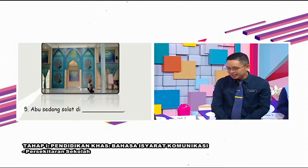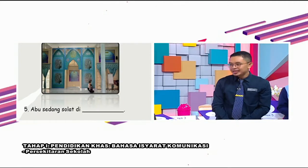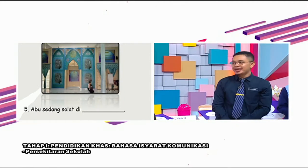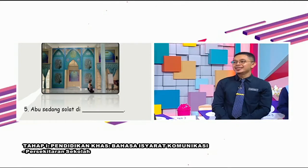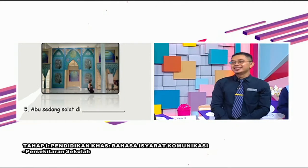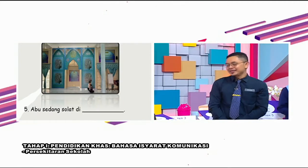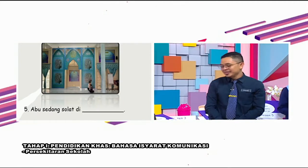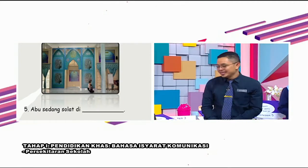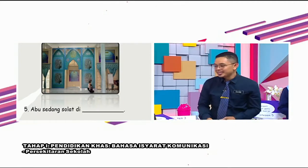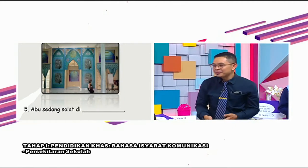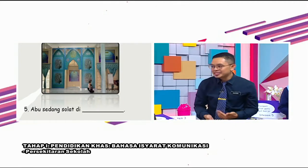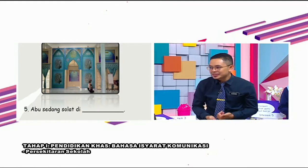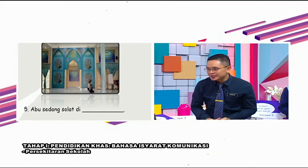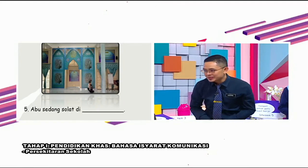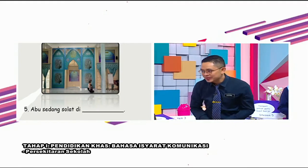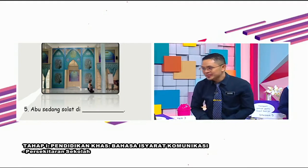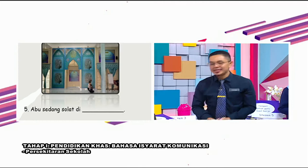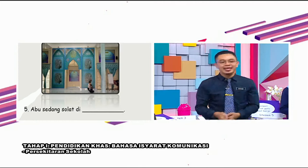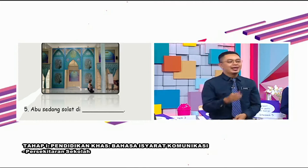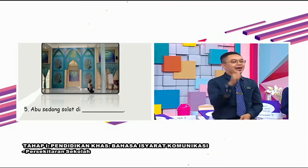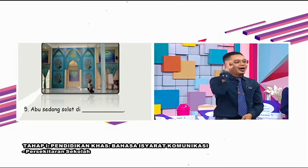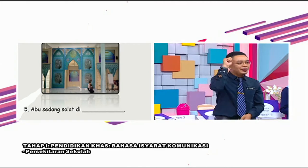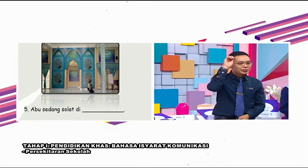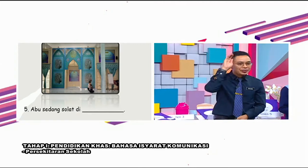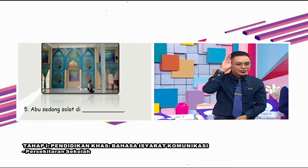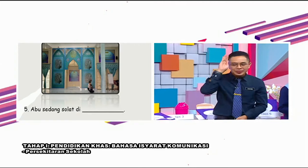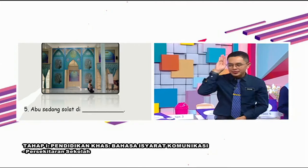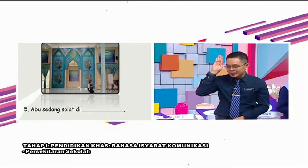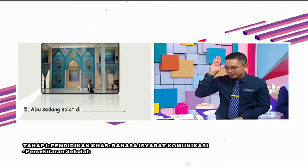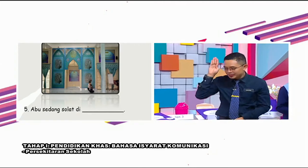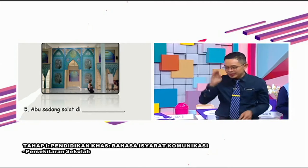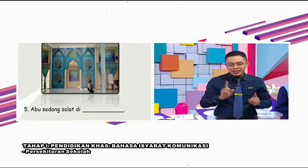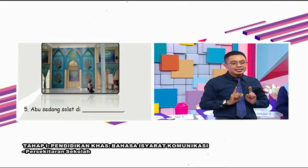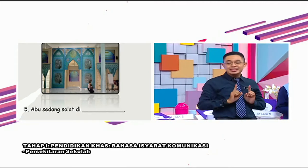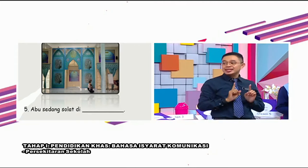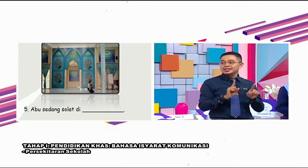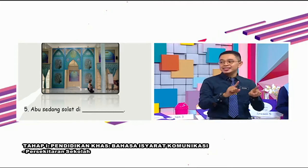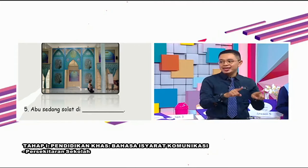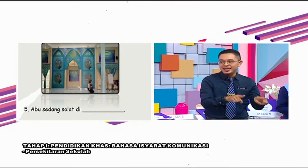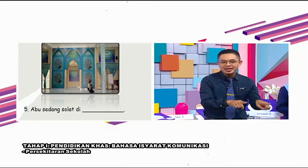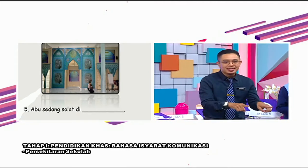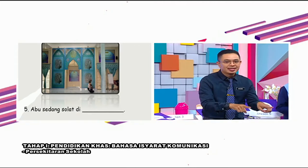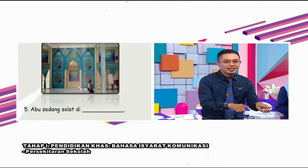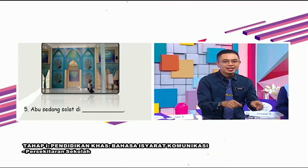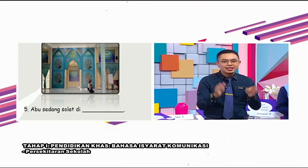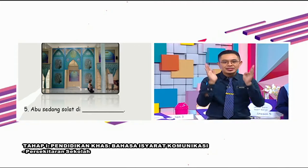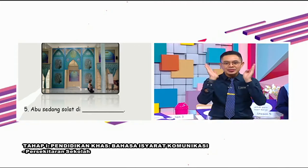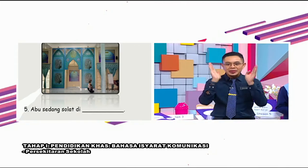lah. Kita baca dulu. Okey. Abu. Abu. Sedang. Sedang.